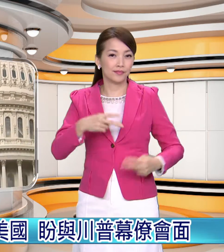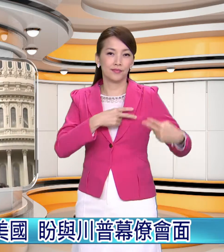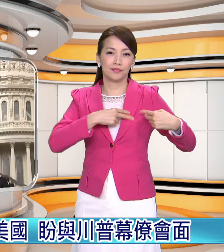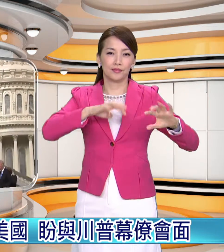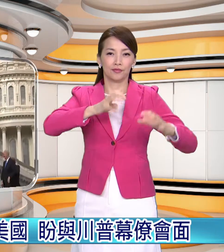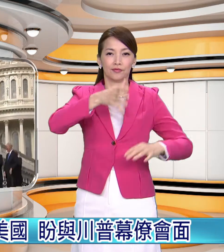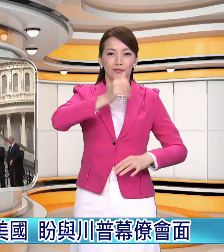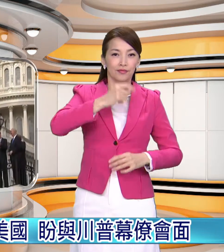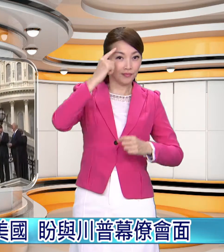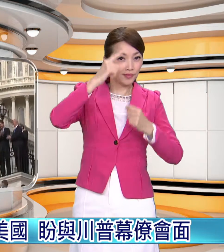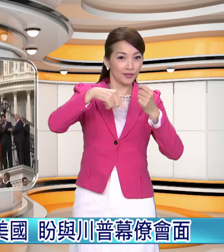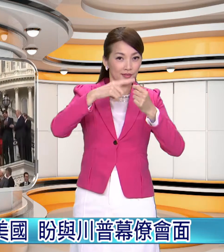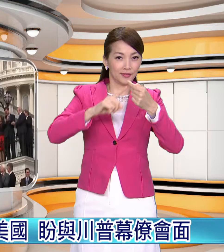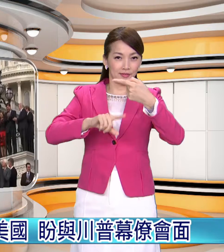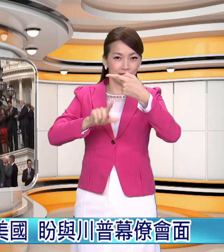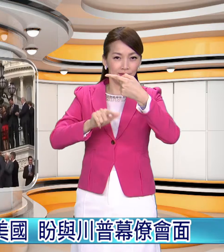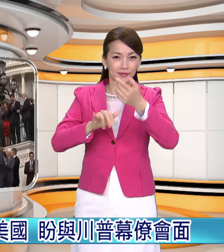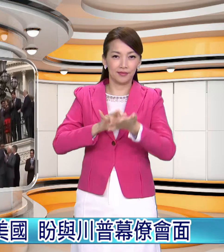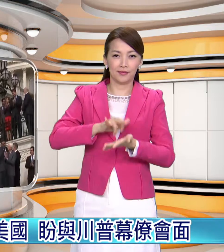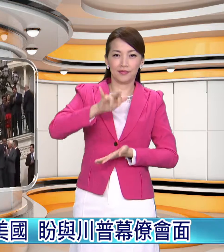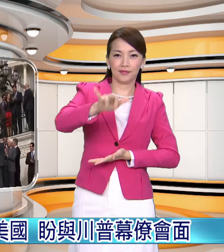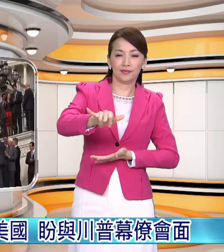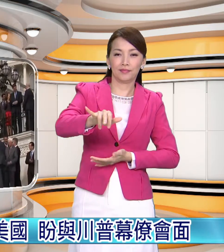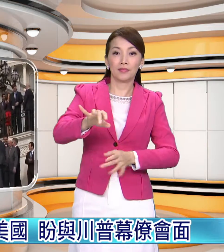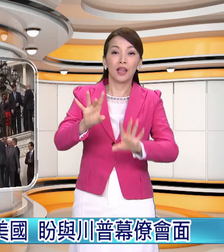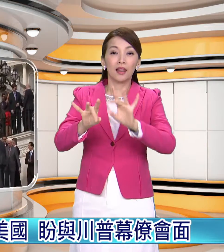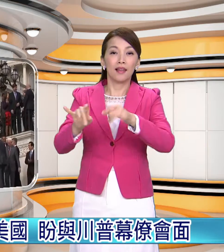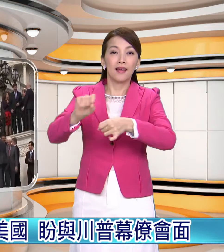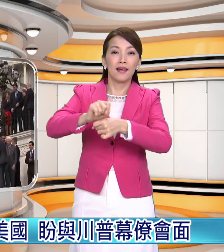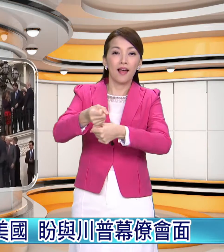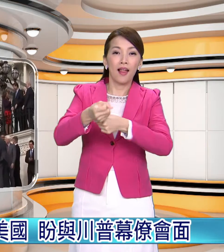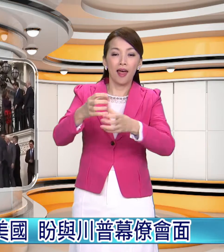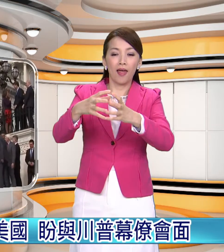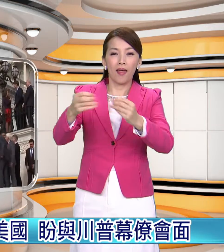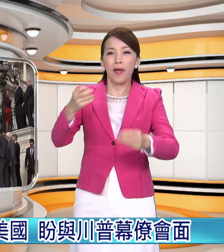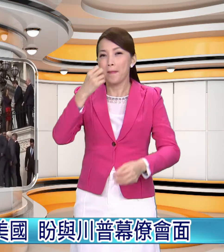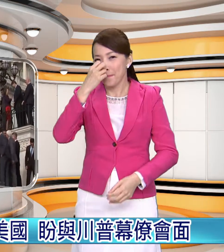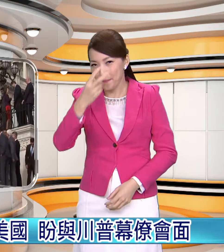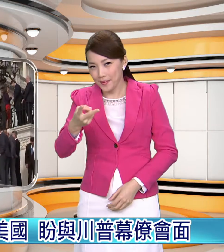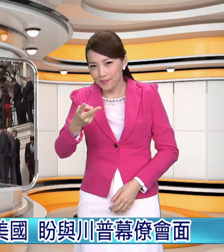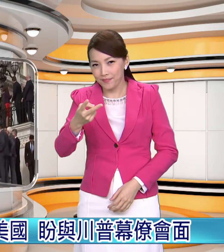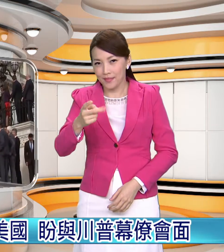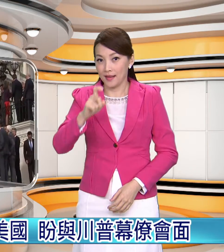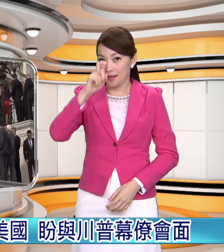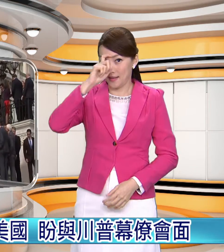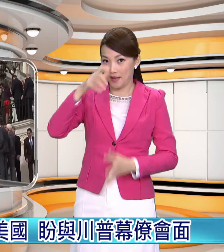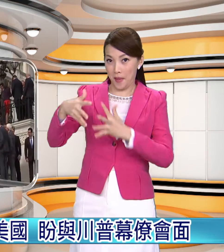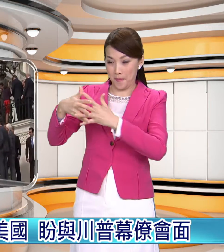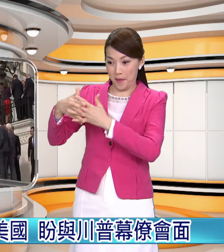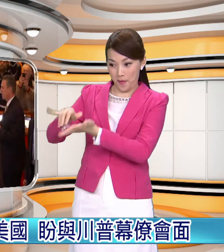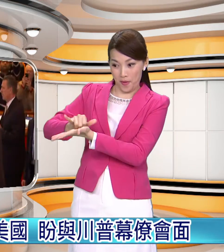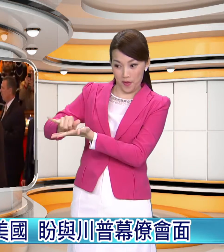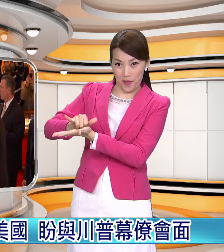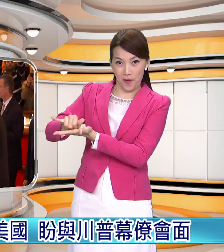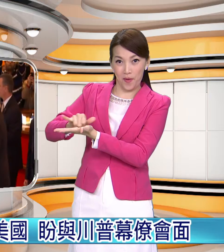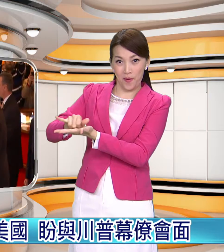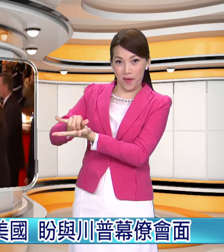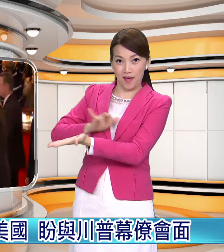传出蔡英文总统下个月将要出访尼加拉瓜，希望可以过